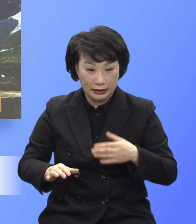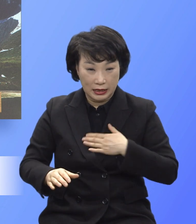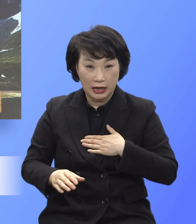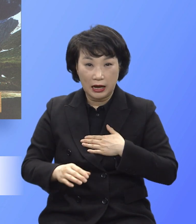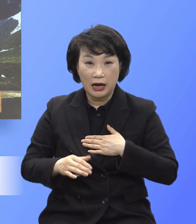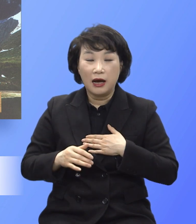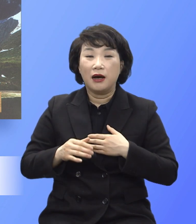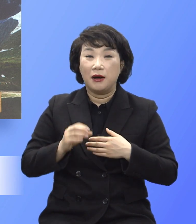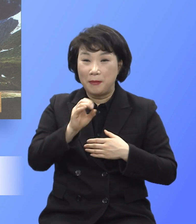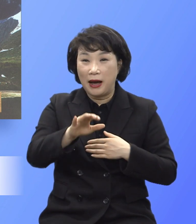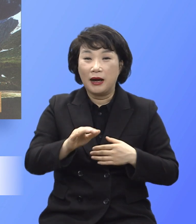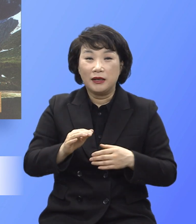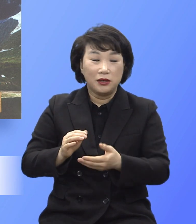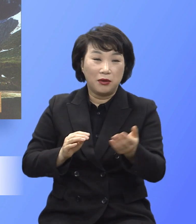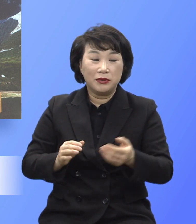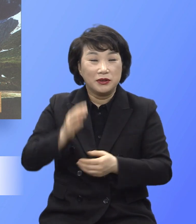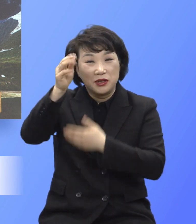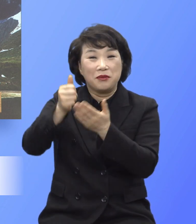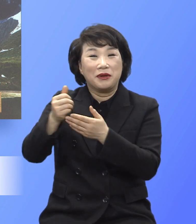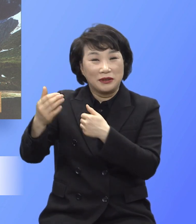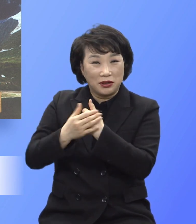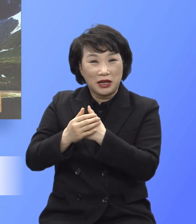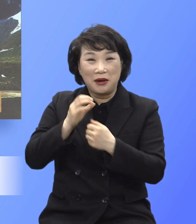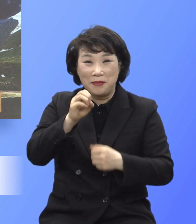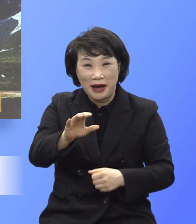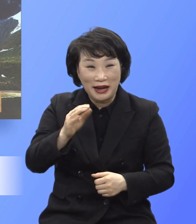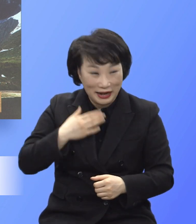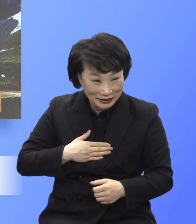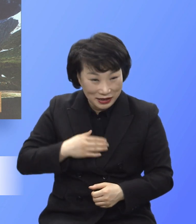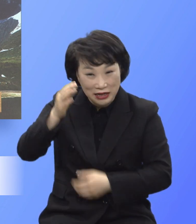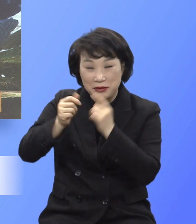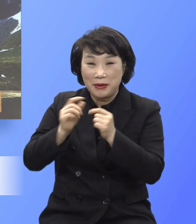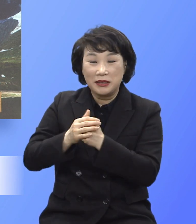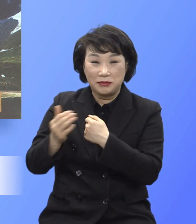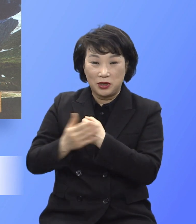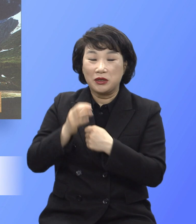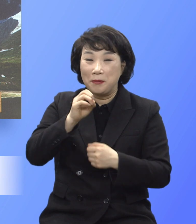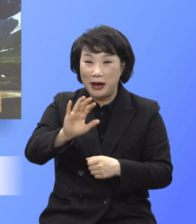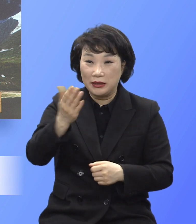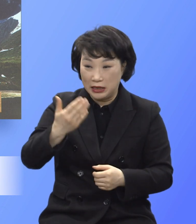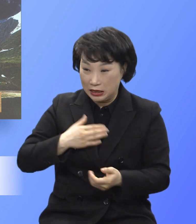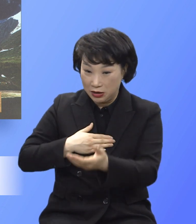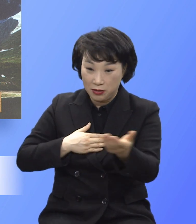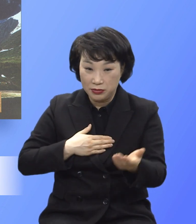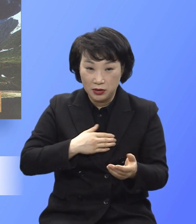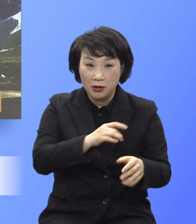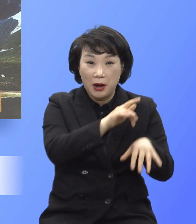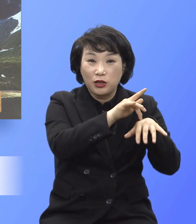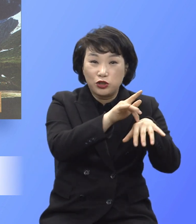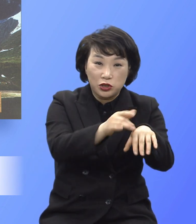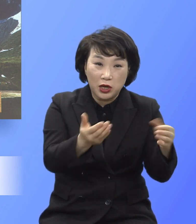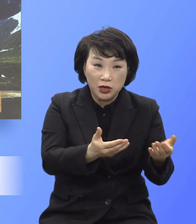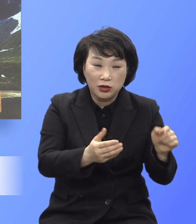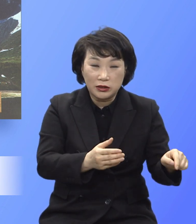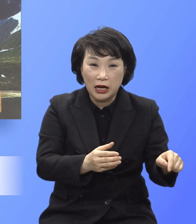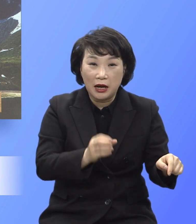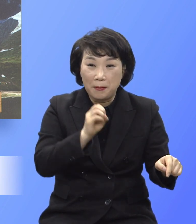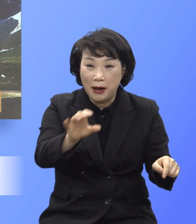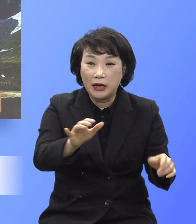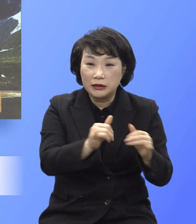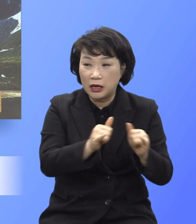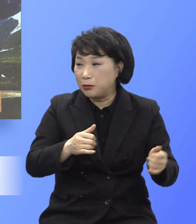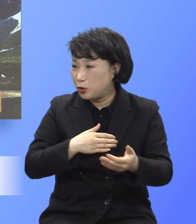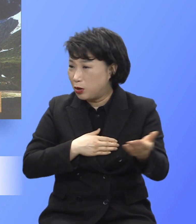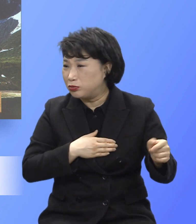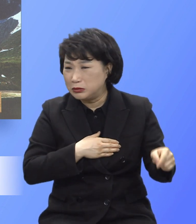다 성령으로 말하는 자, 하나님 말씀으로 말하는 자가 될지언정 마귀 사단 귀신이